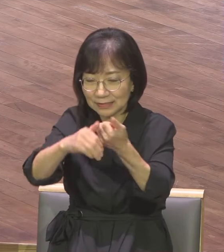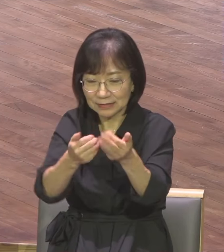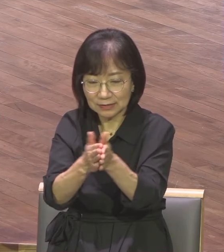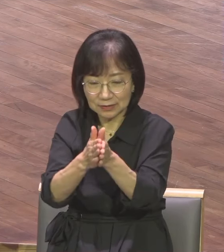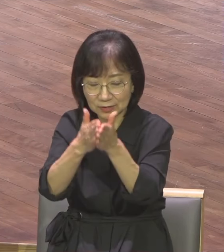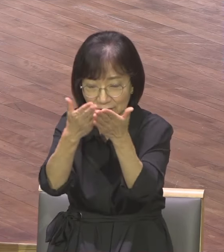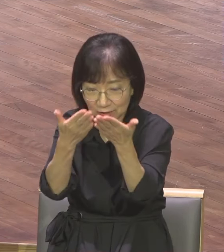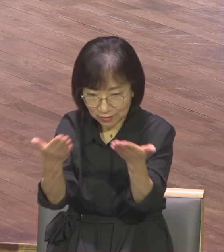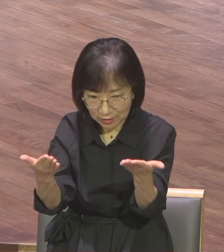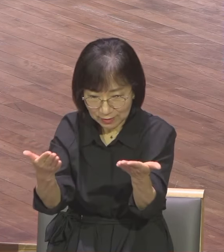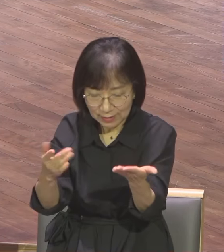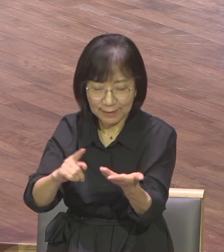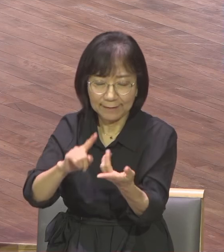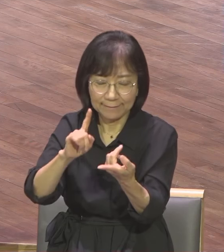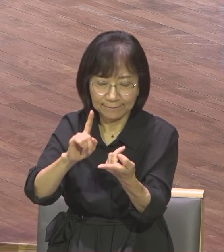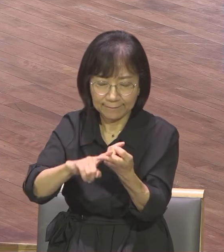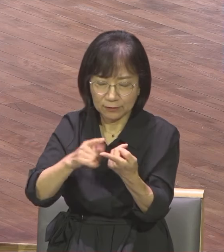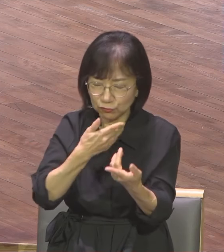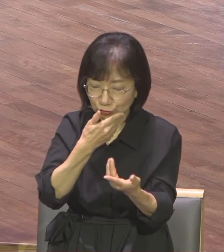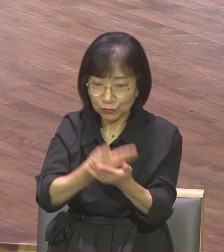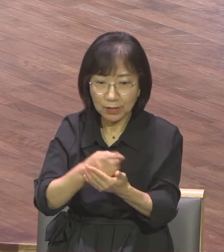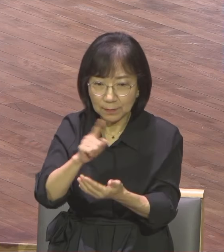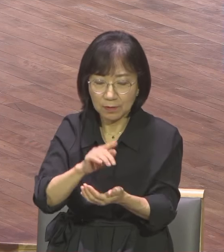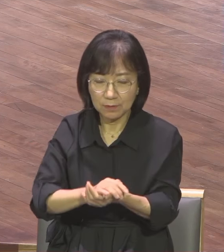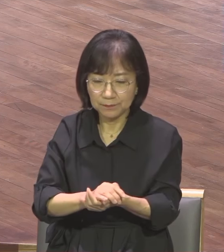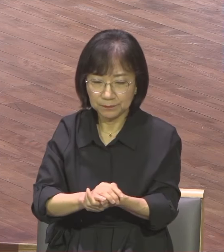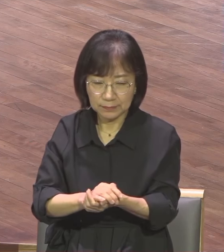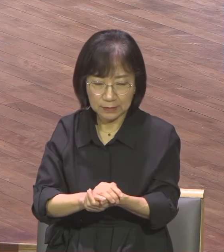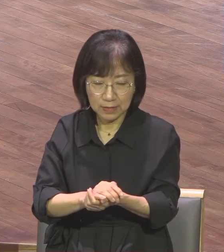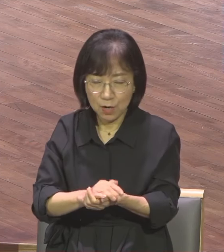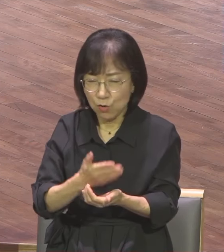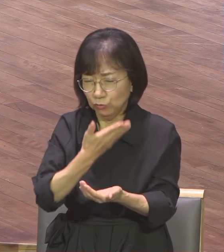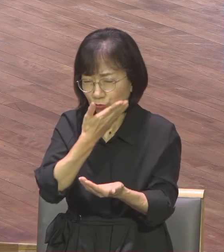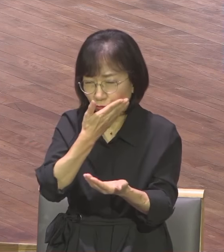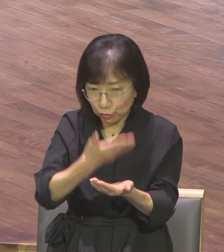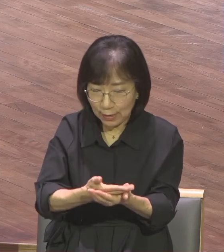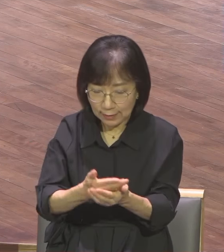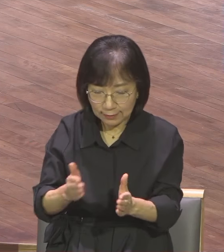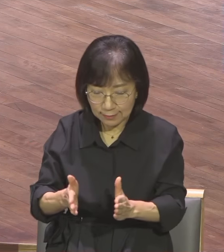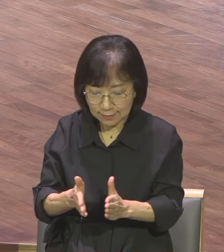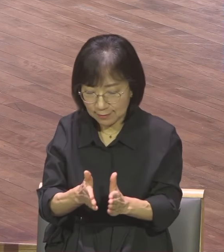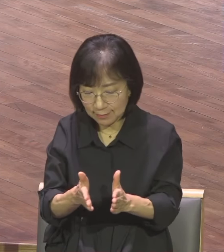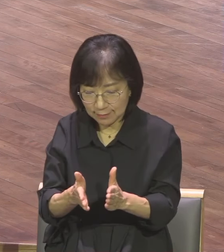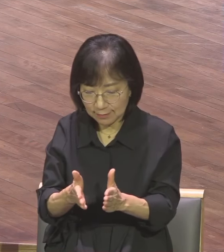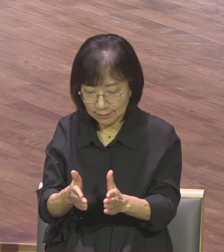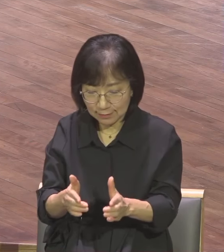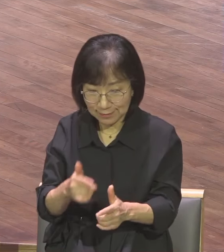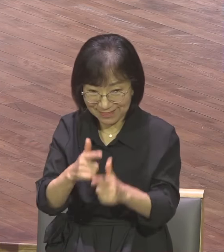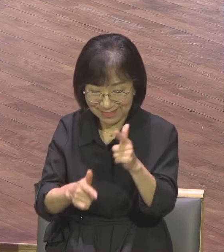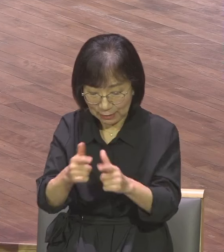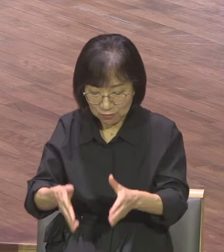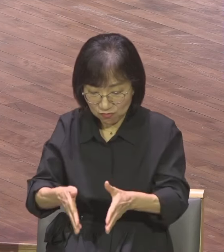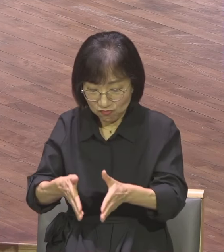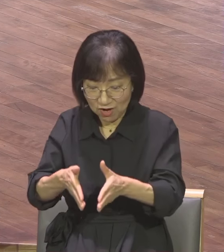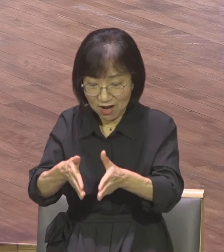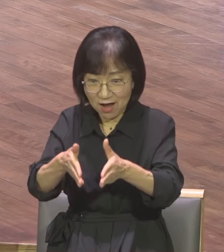격가지거든요 대부분의 한국교회가 격가지에 집중이 했어요 원줄기는 뭐냐면 시작은